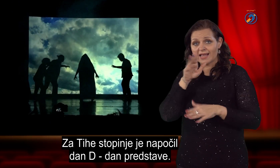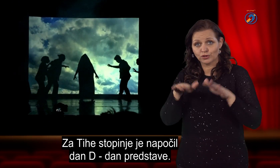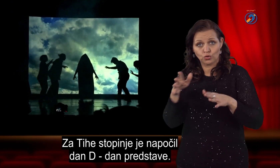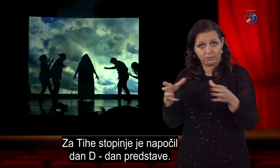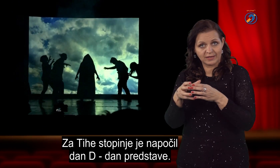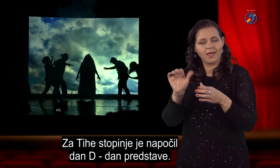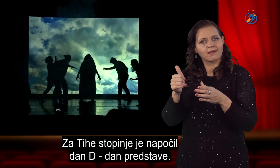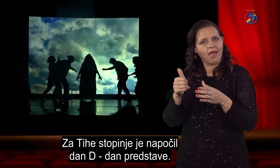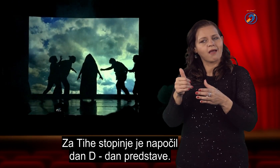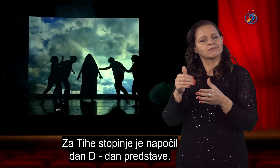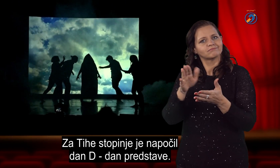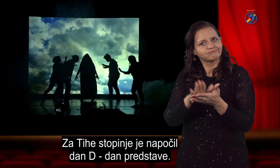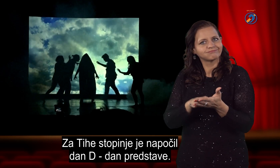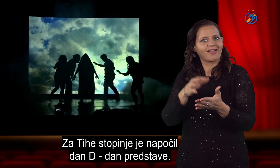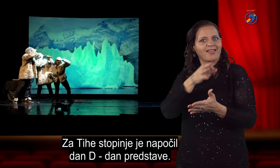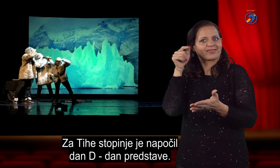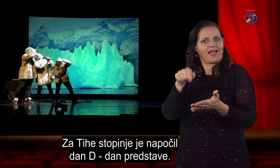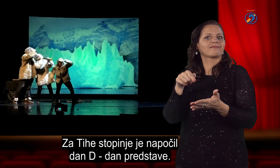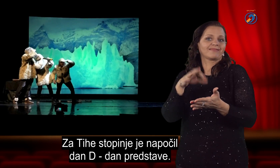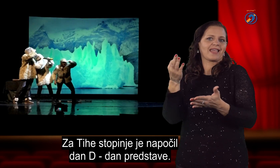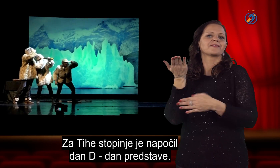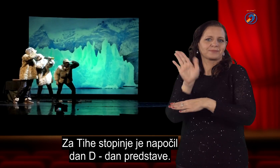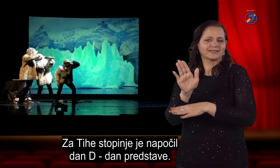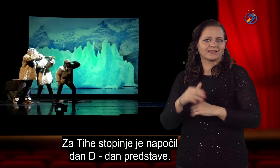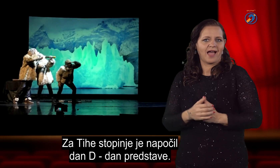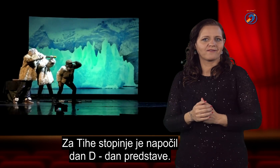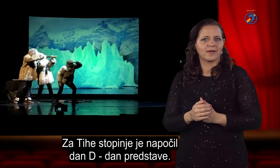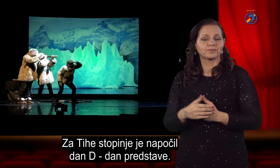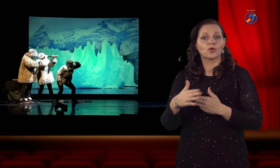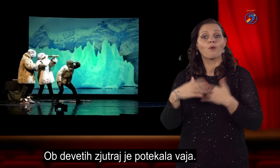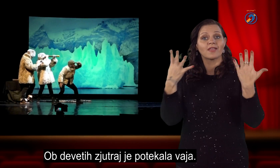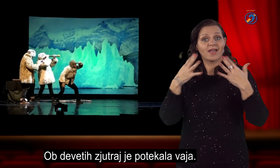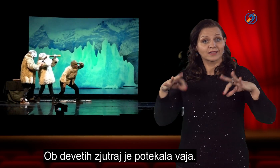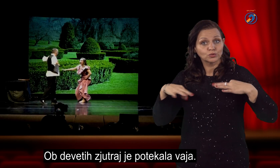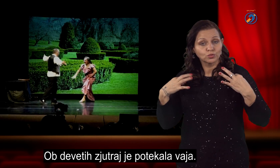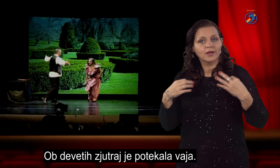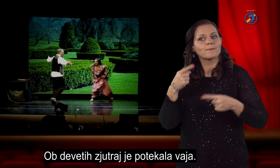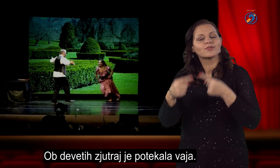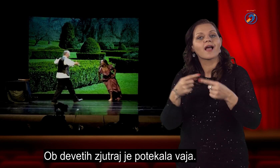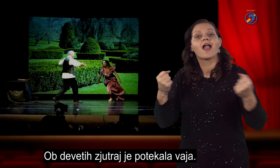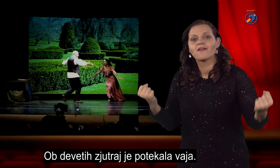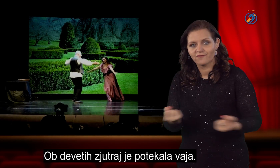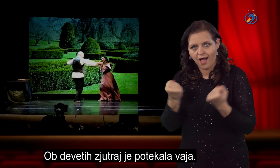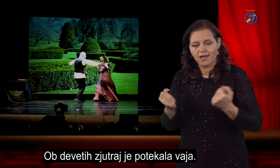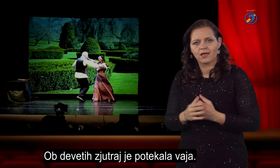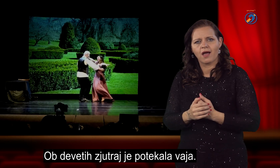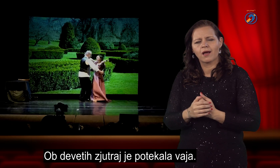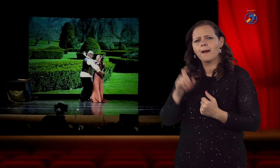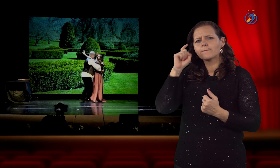Za Tihe stopinje je napočil dan D, dan predstave. Ob 9 zjutraj je potekala